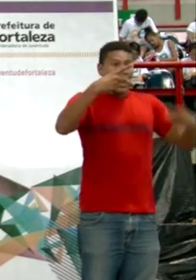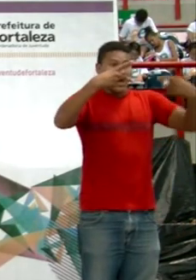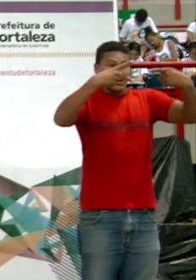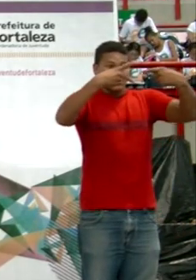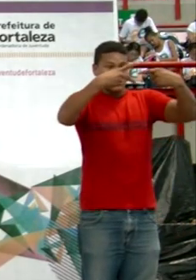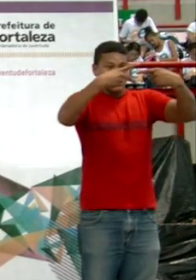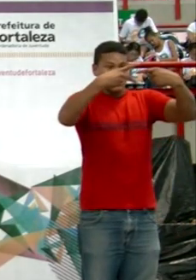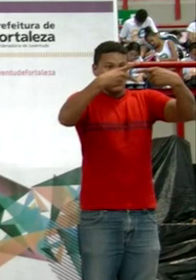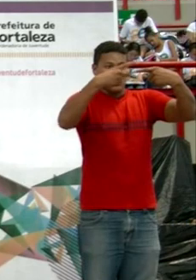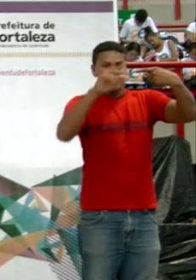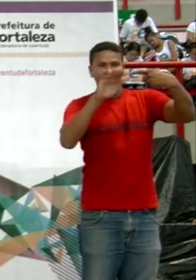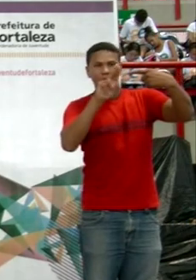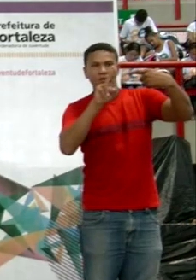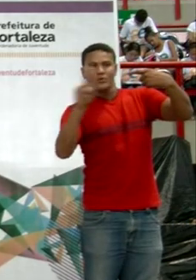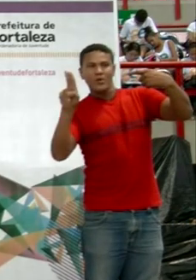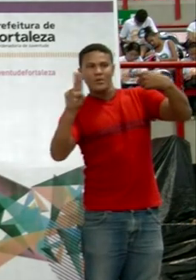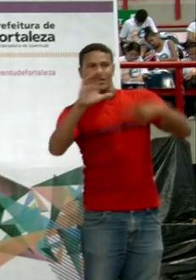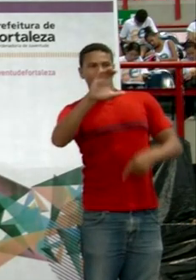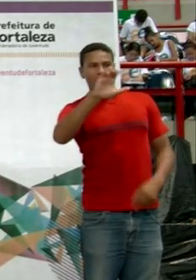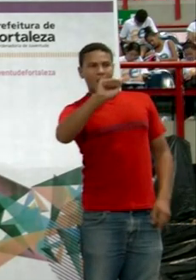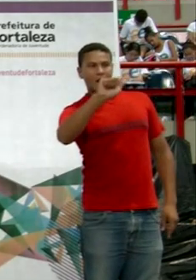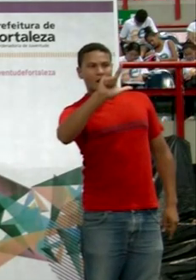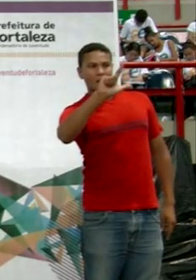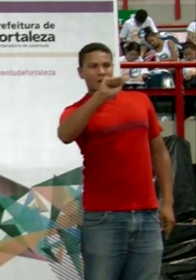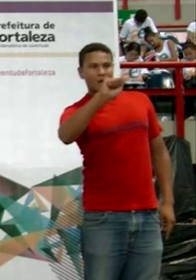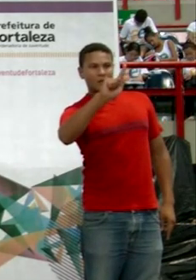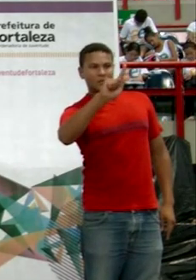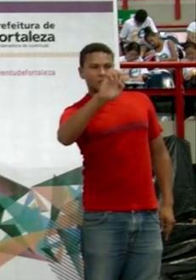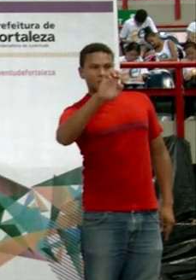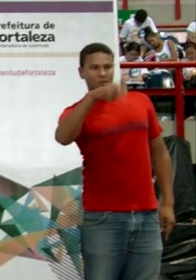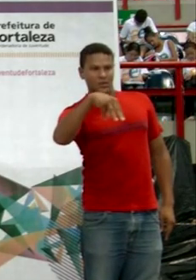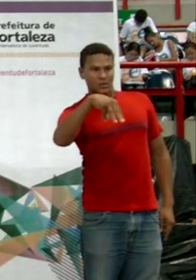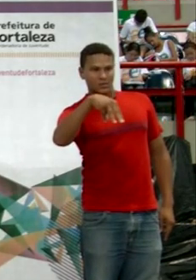correção de acidez do solo.